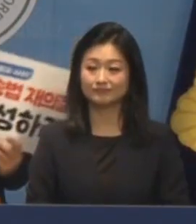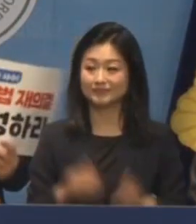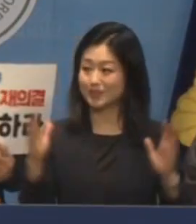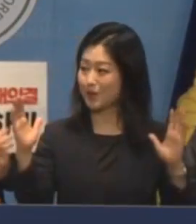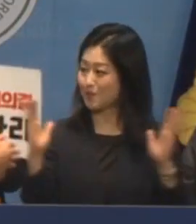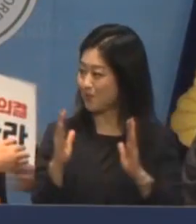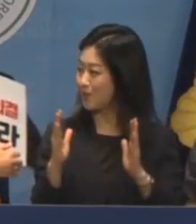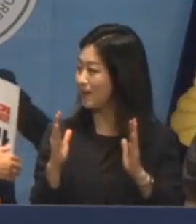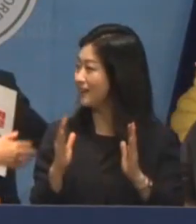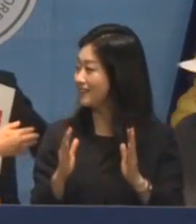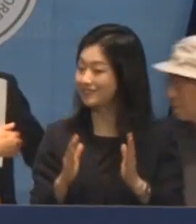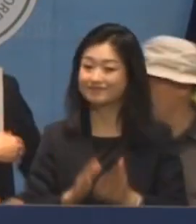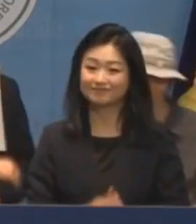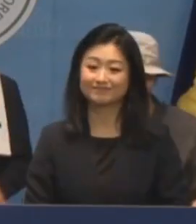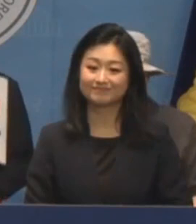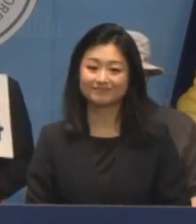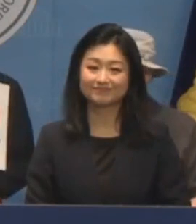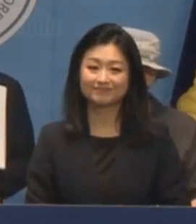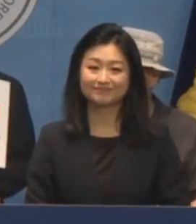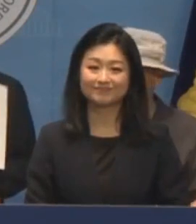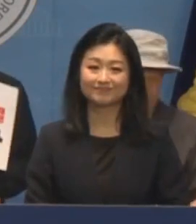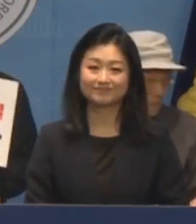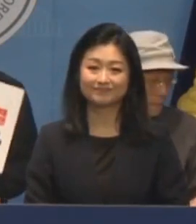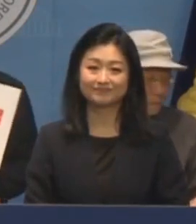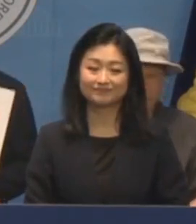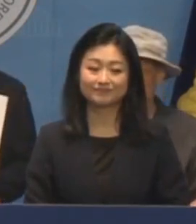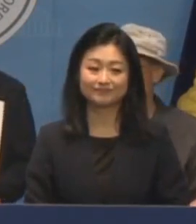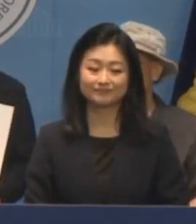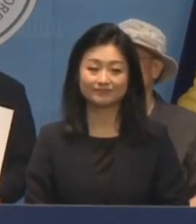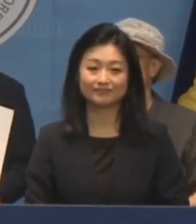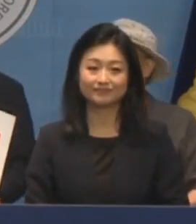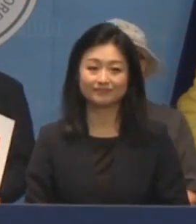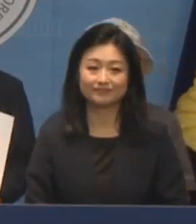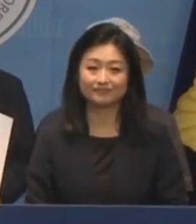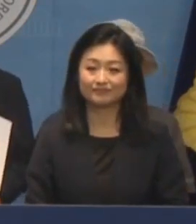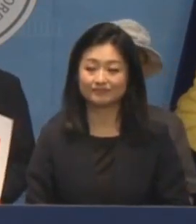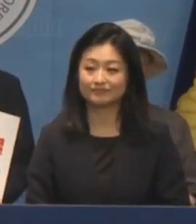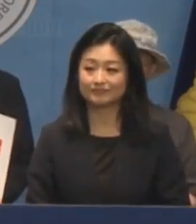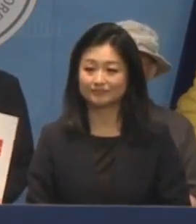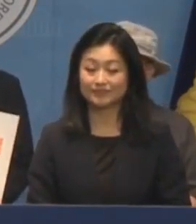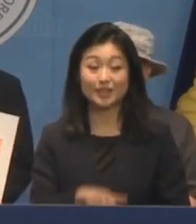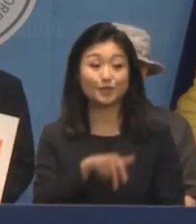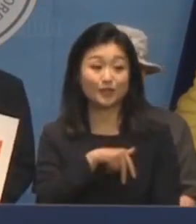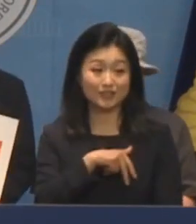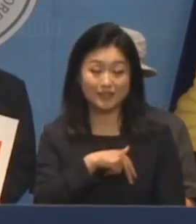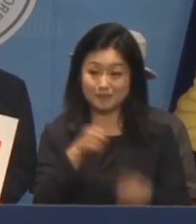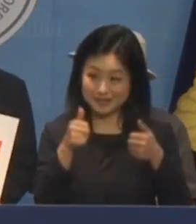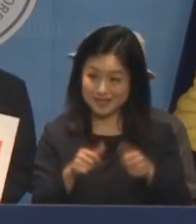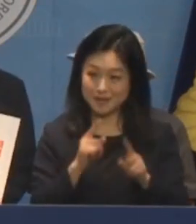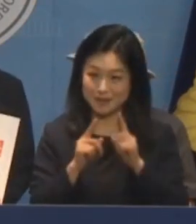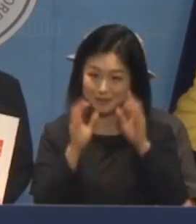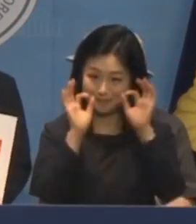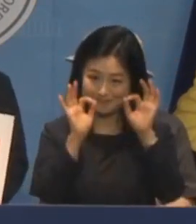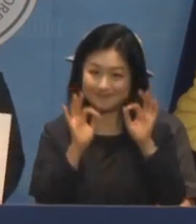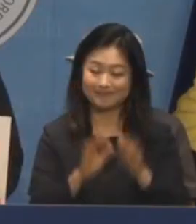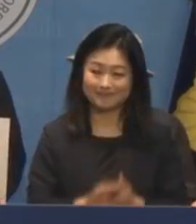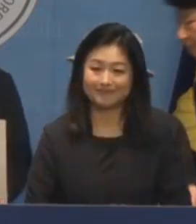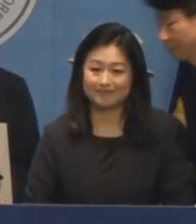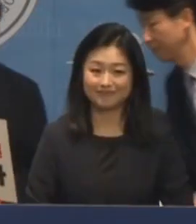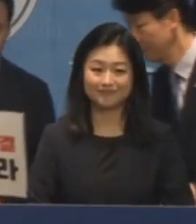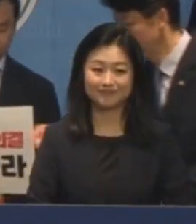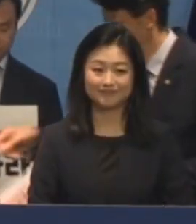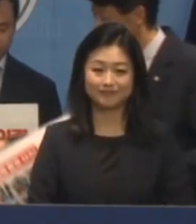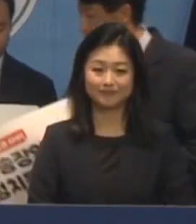조금 모아주시라고. 밀착하시라고. 네, 조금 더. 네, 이은기 의원님의 인사말부터 듣겠습니다.